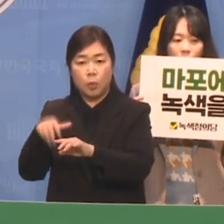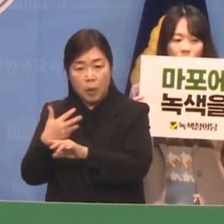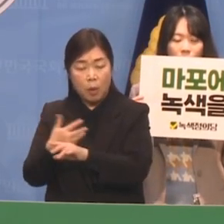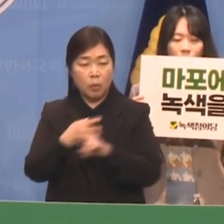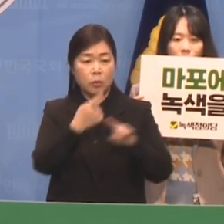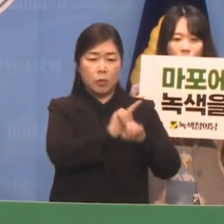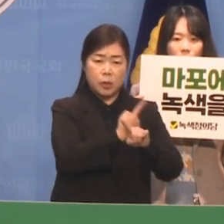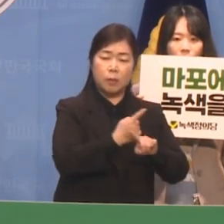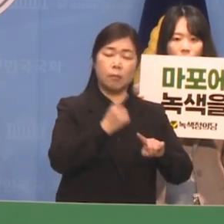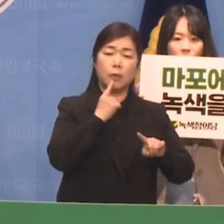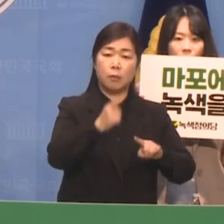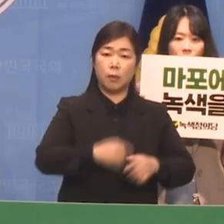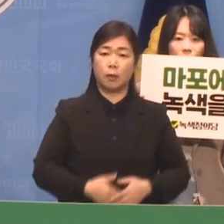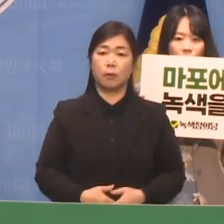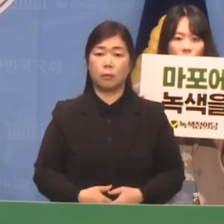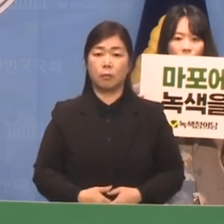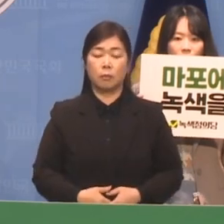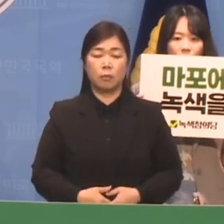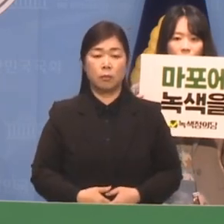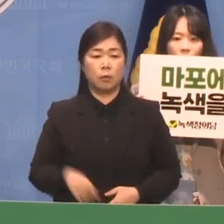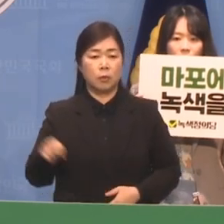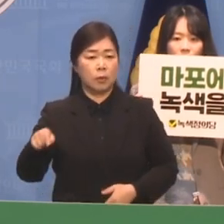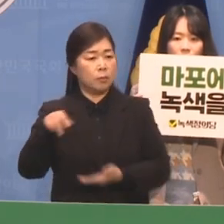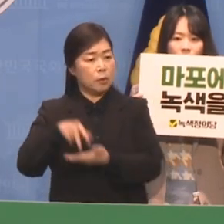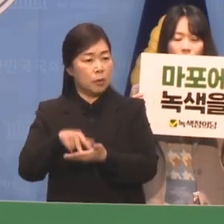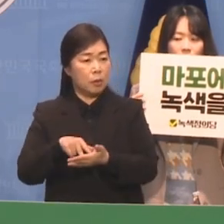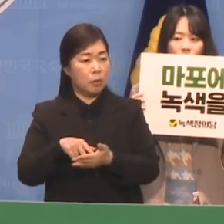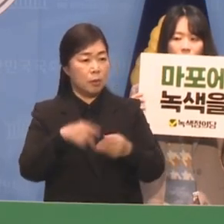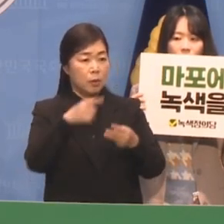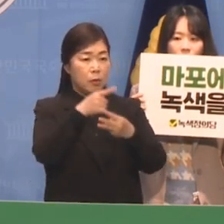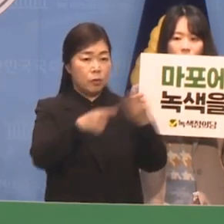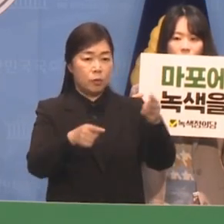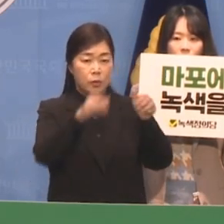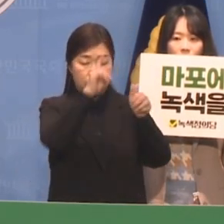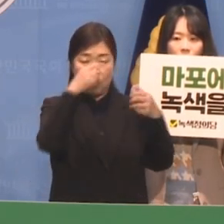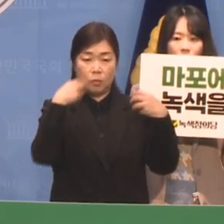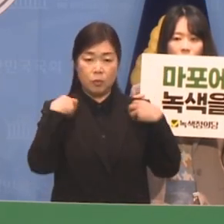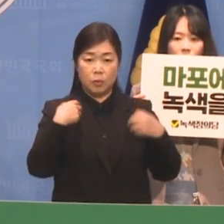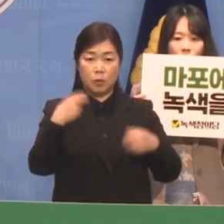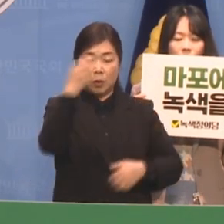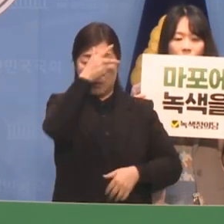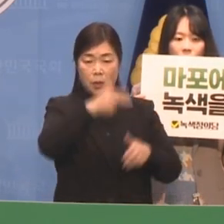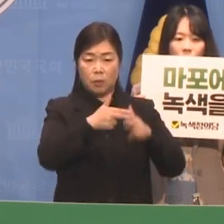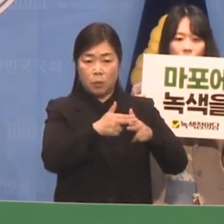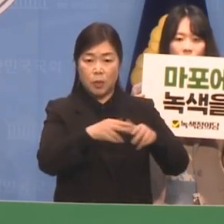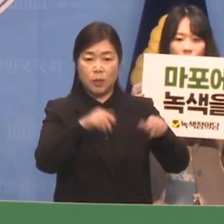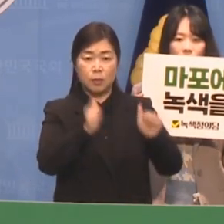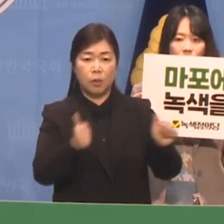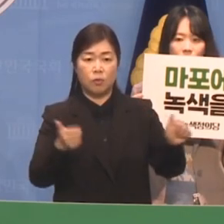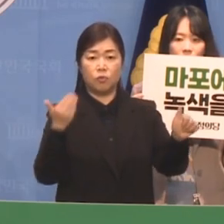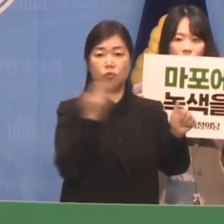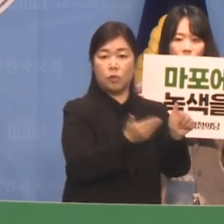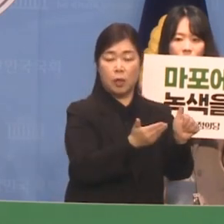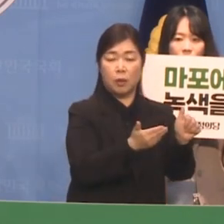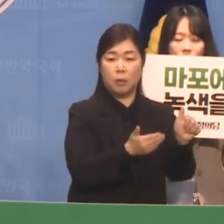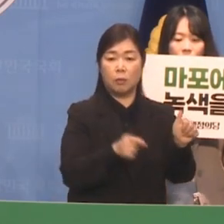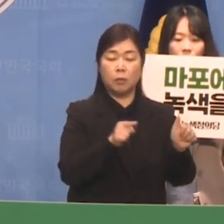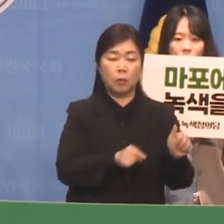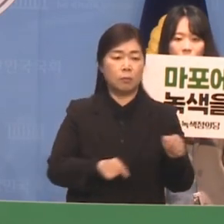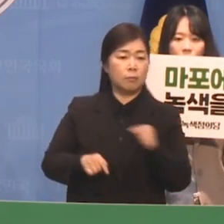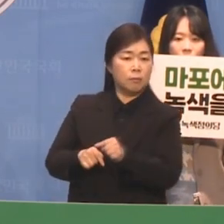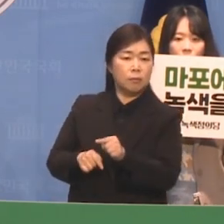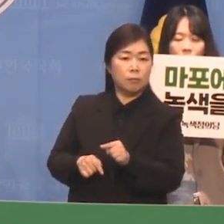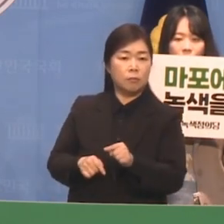축은 검찰 독재 윤석열 정부를 심판하자 하고 다른 한편에서는